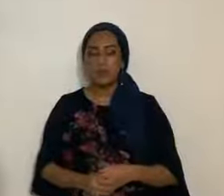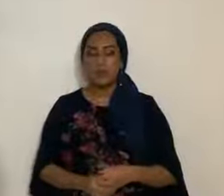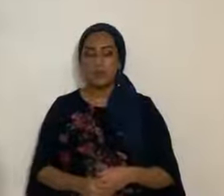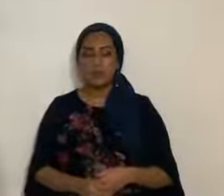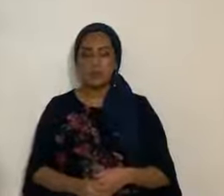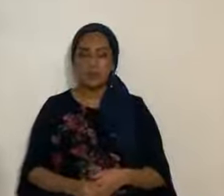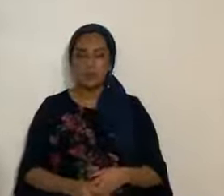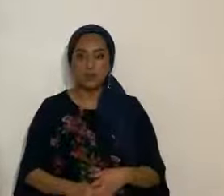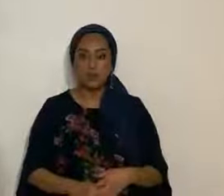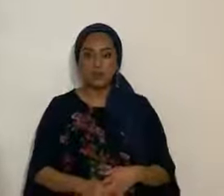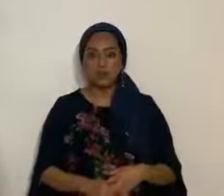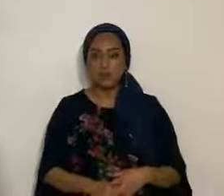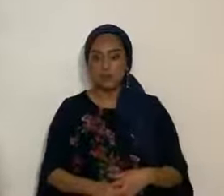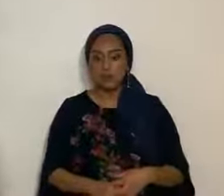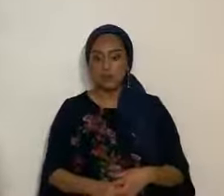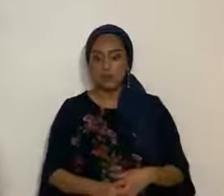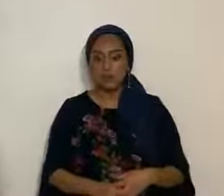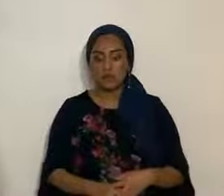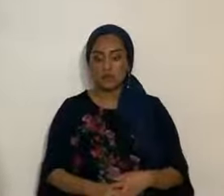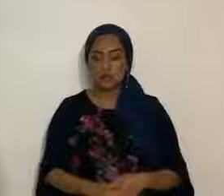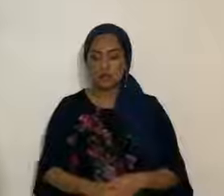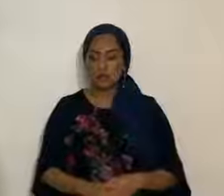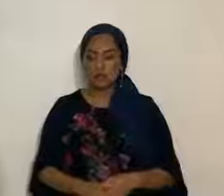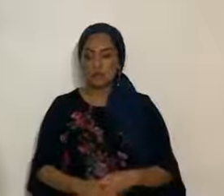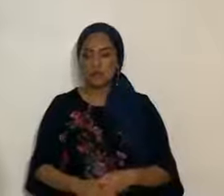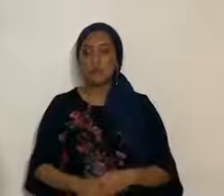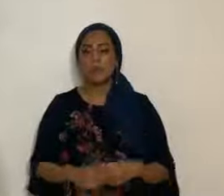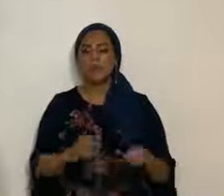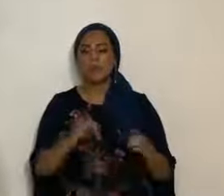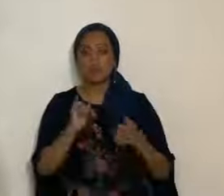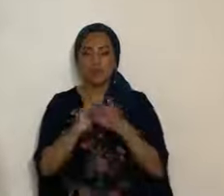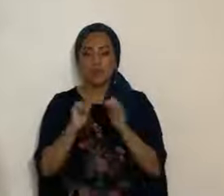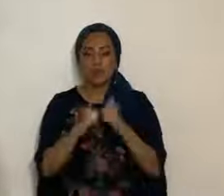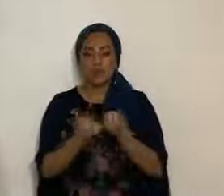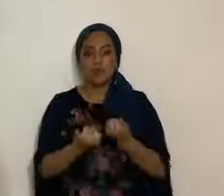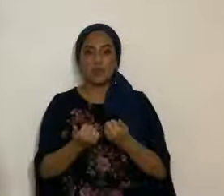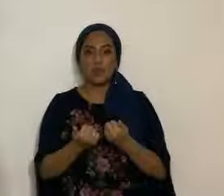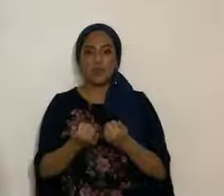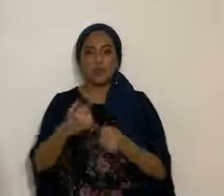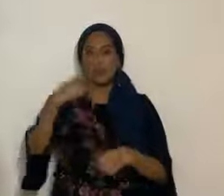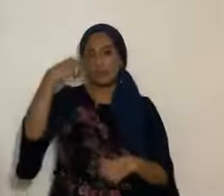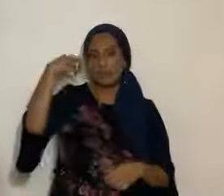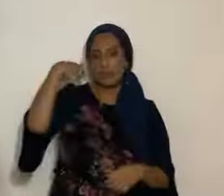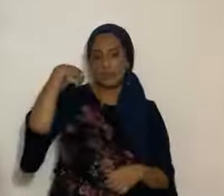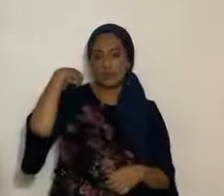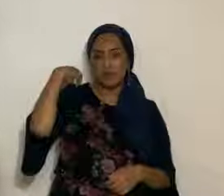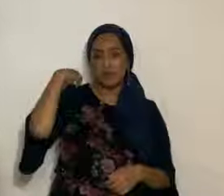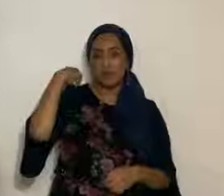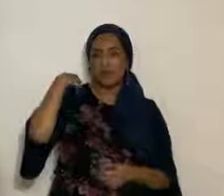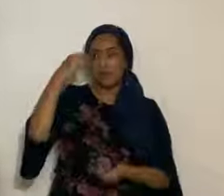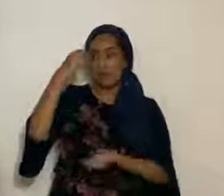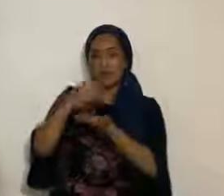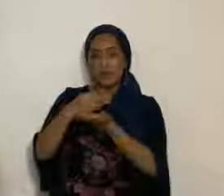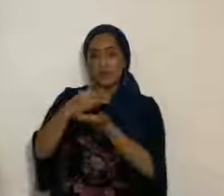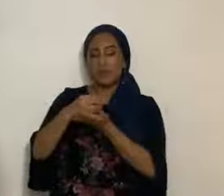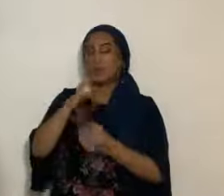pusieron en la cárcel. Y así, de esta manera, el jefe de los coperos dice que no se acordó de José,